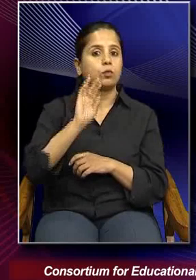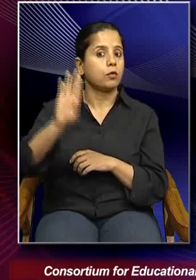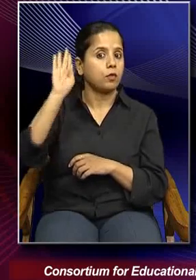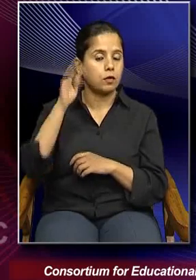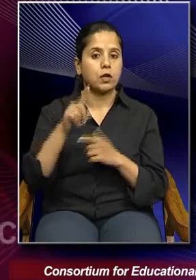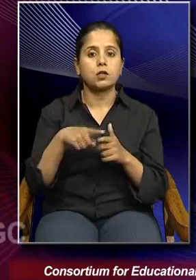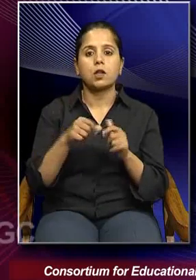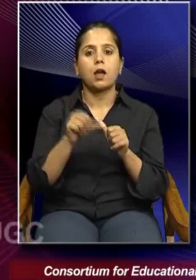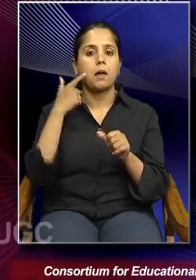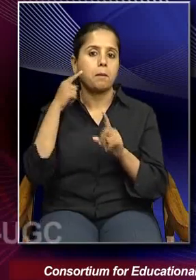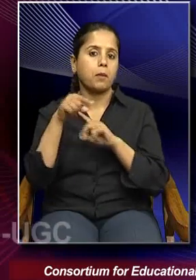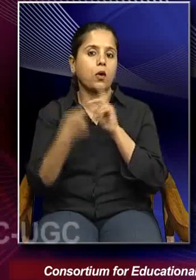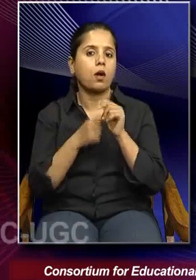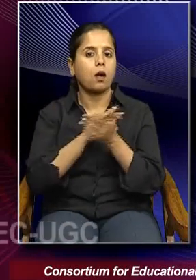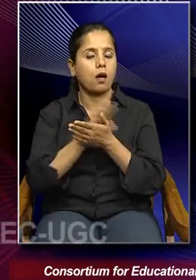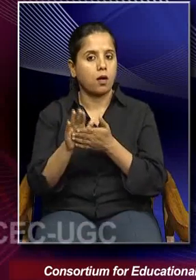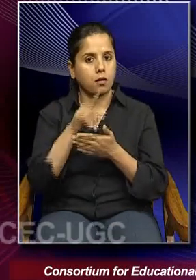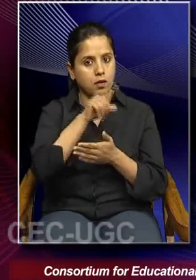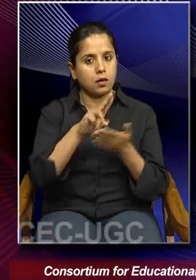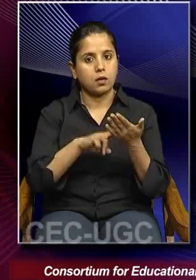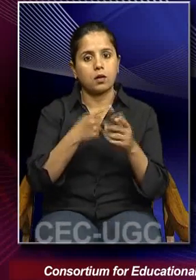में जयप्रकाश नारायण ने अज्ञेय